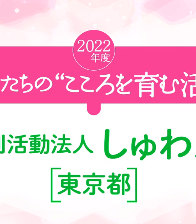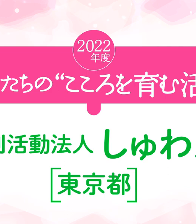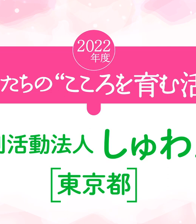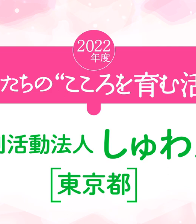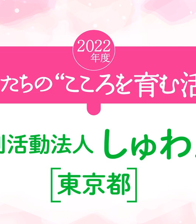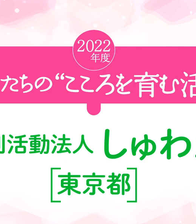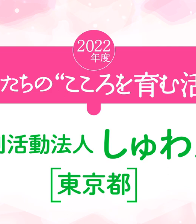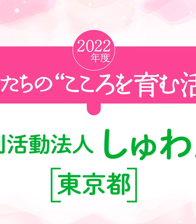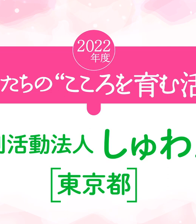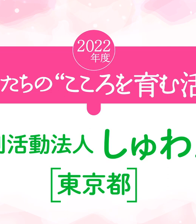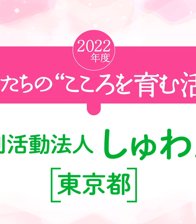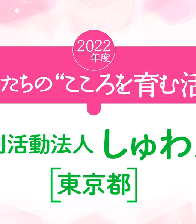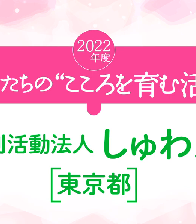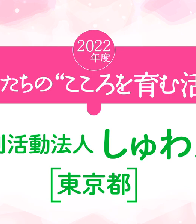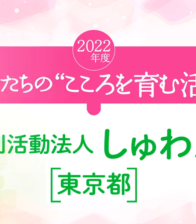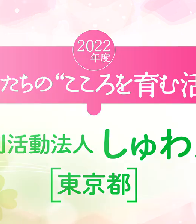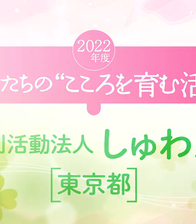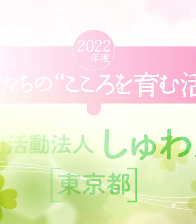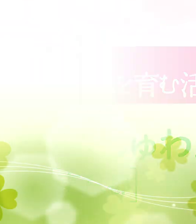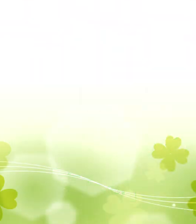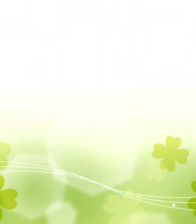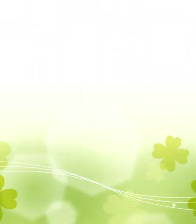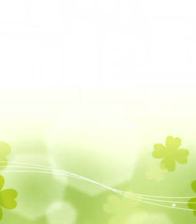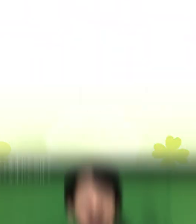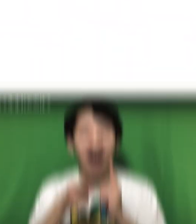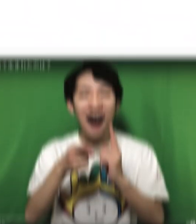ん東京都。